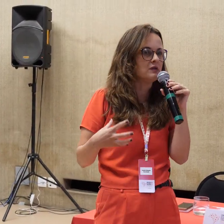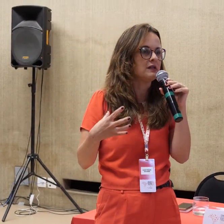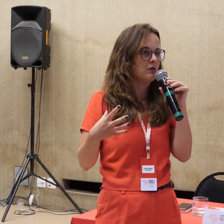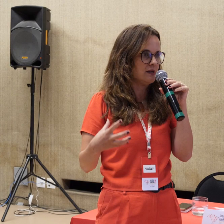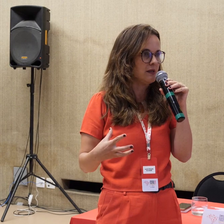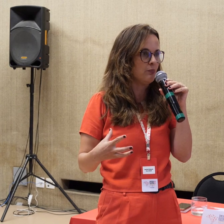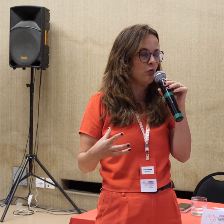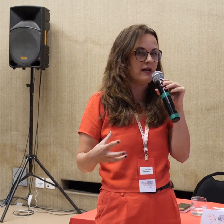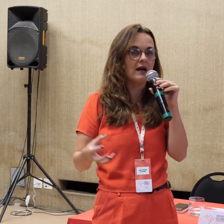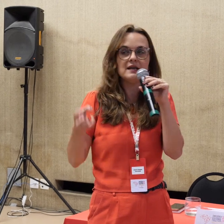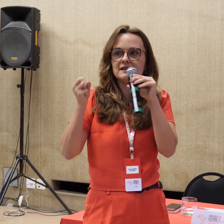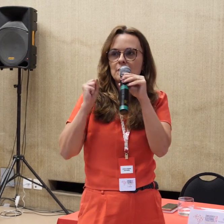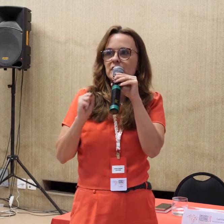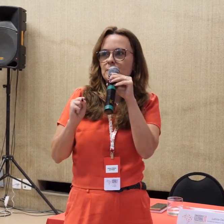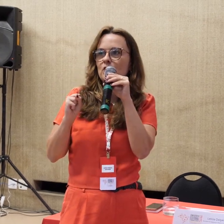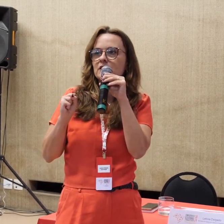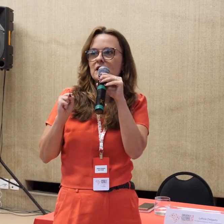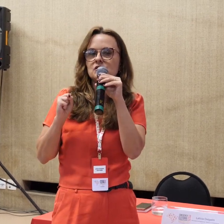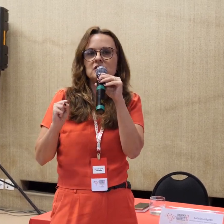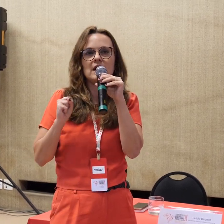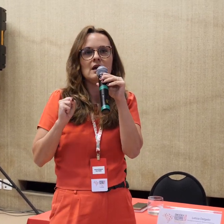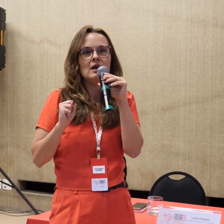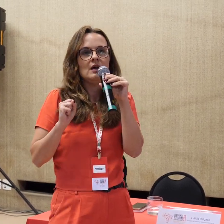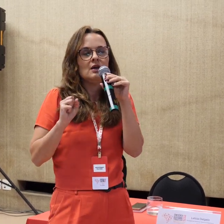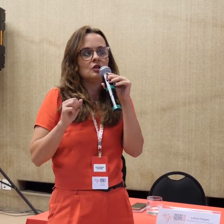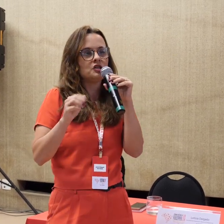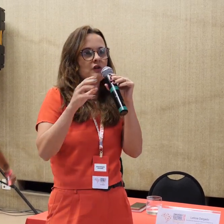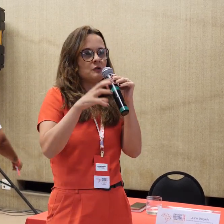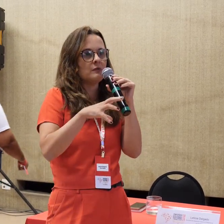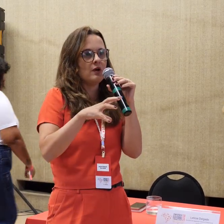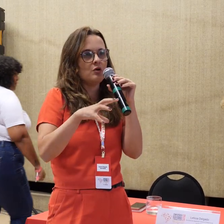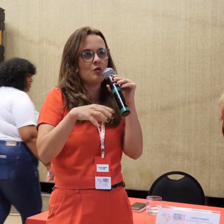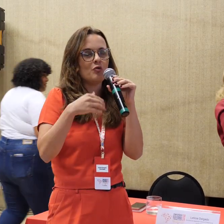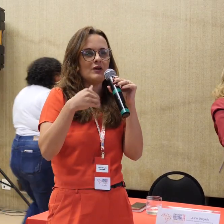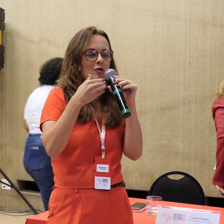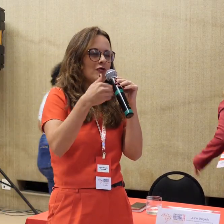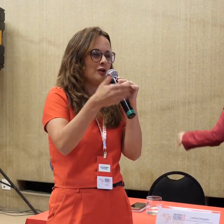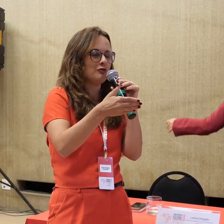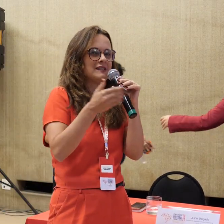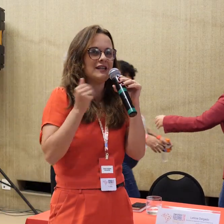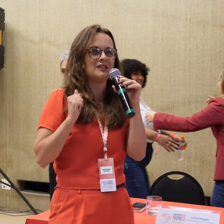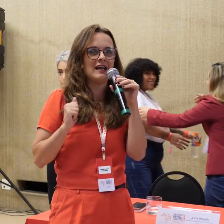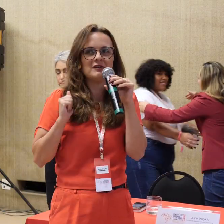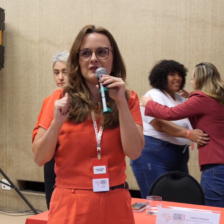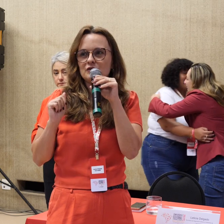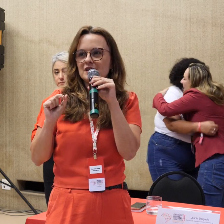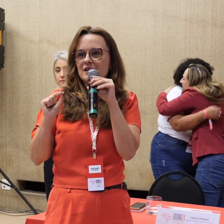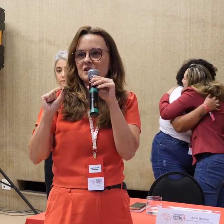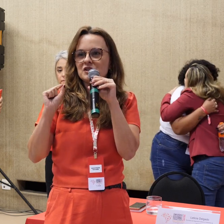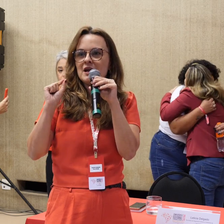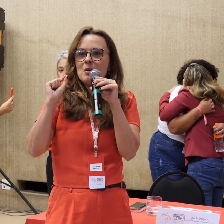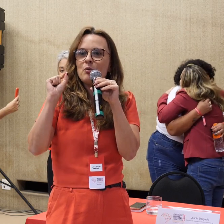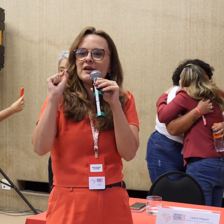sistema único de segurança pública. Isso é muito importante, né? Nós tivemos uma reunião e eu ouvi do Vicente Trevas falando o seguinte, por que